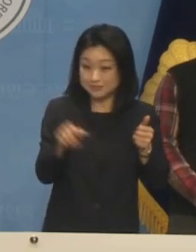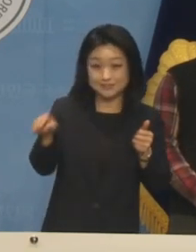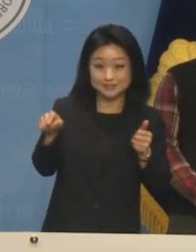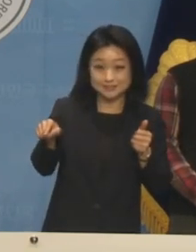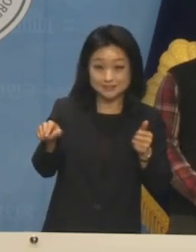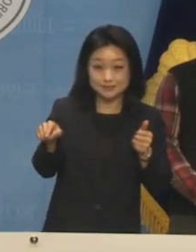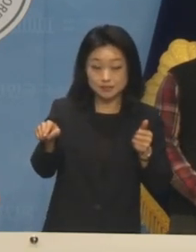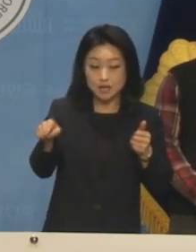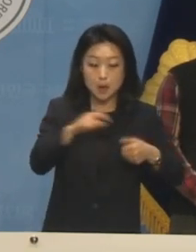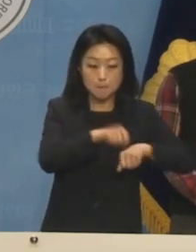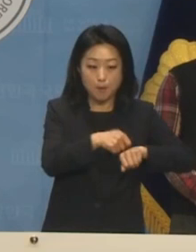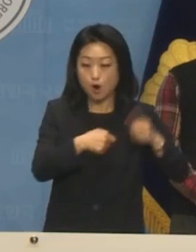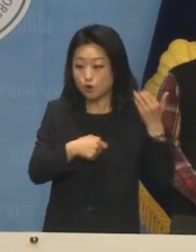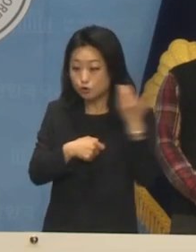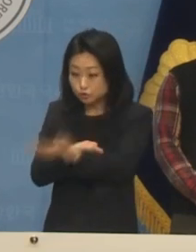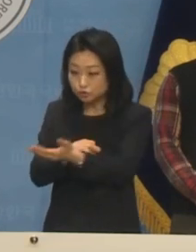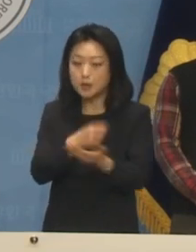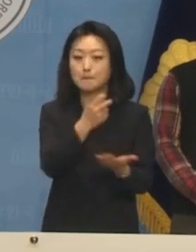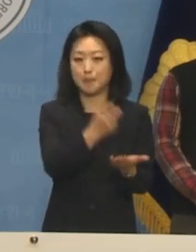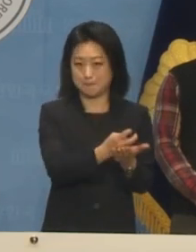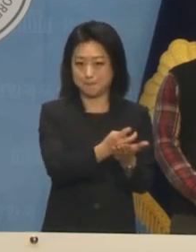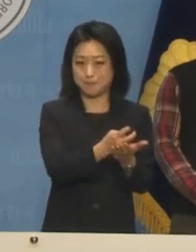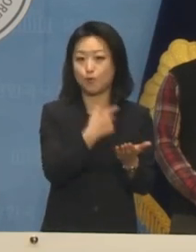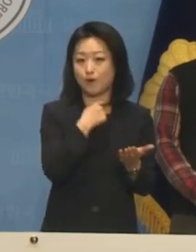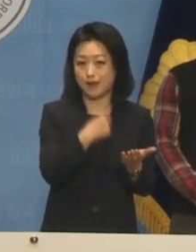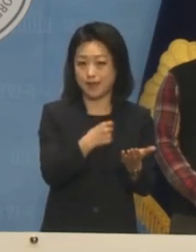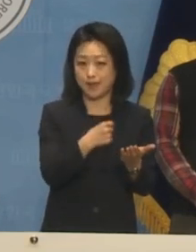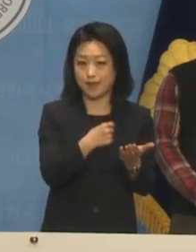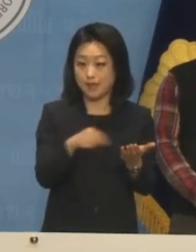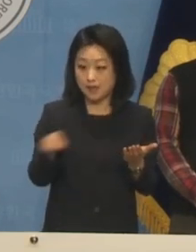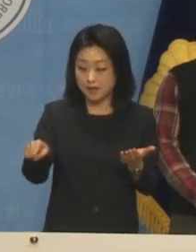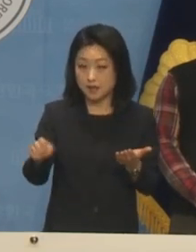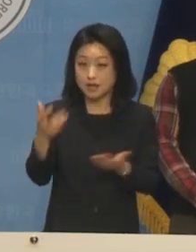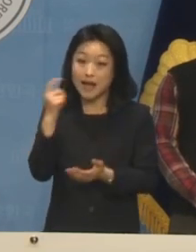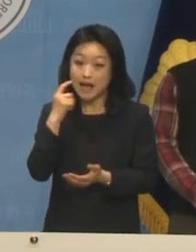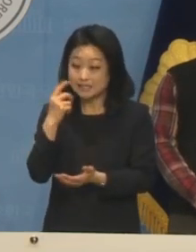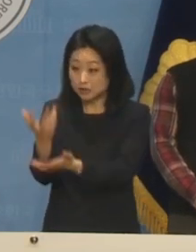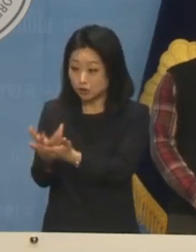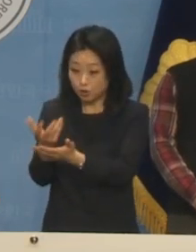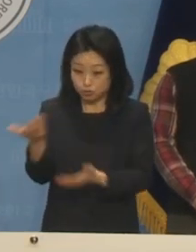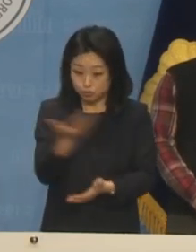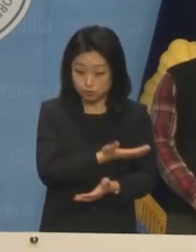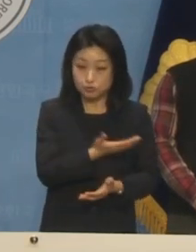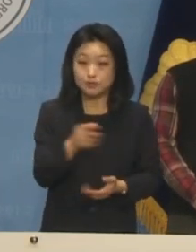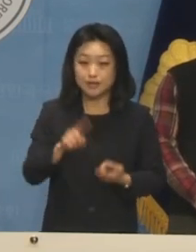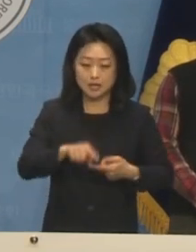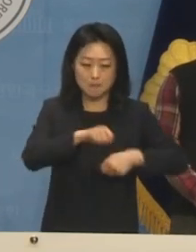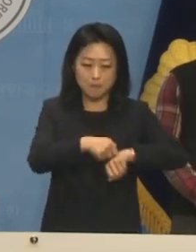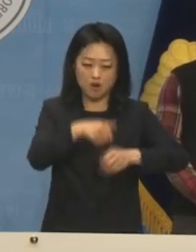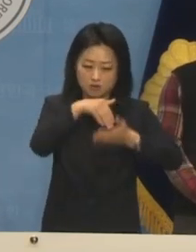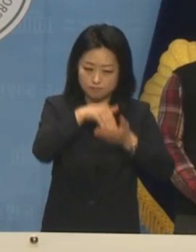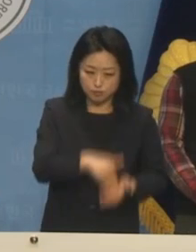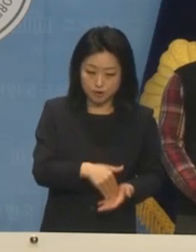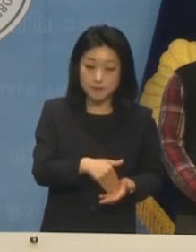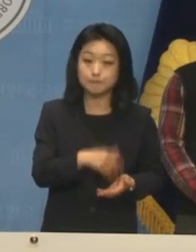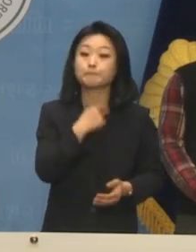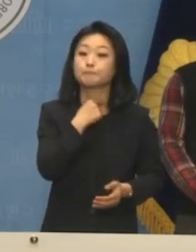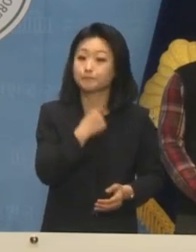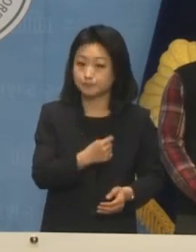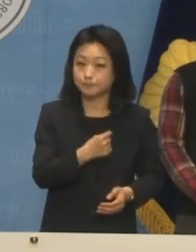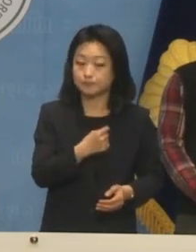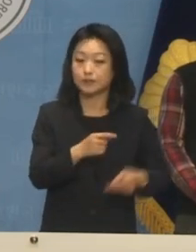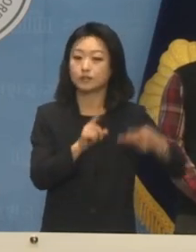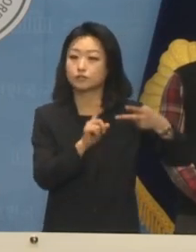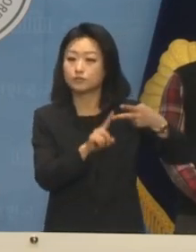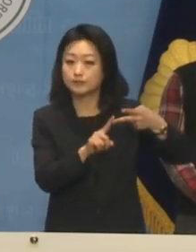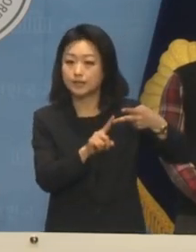대하여도 처벌하도록 규정했으며 해당 행위의 심각성을 고려하여 그 처벌 수위를 상향했습니다.